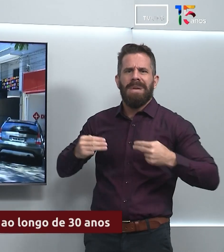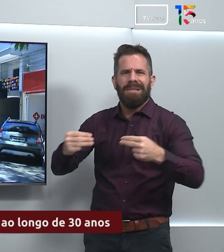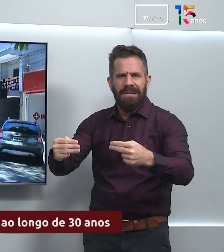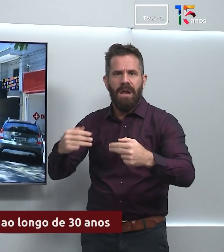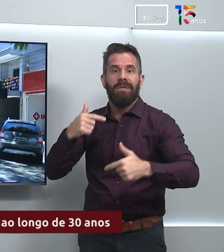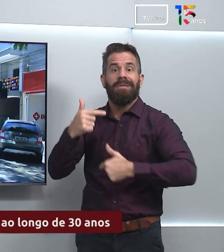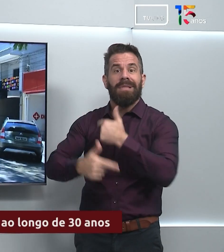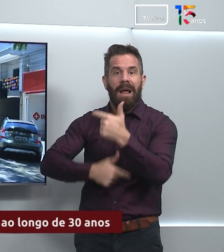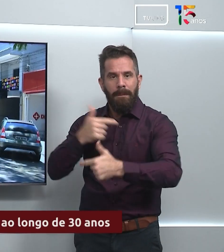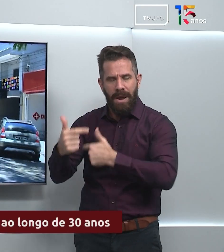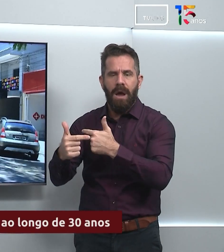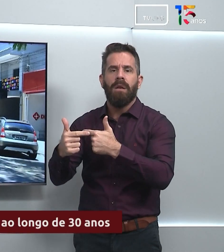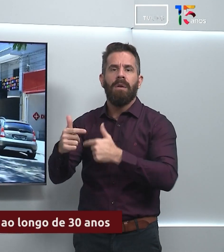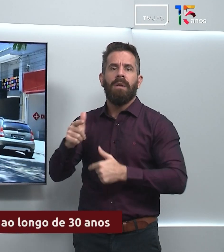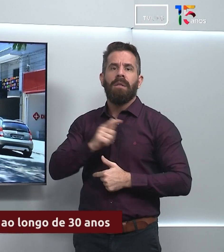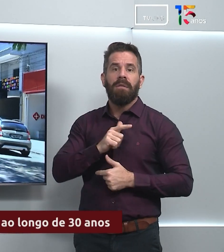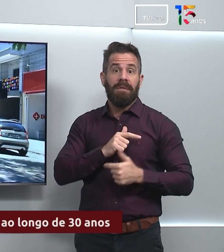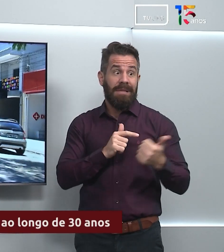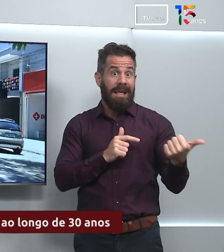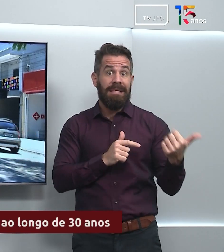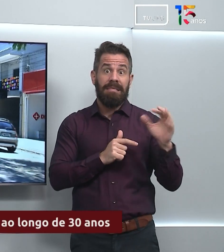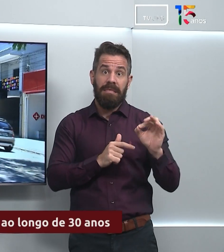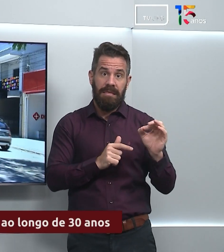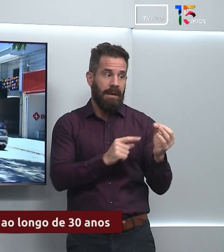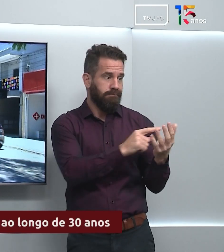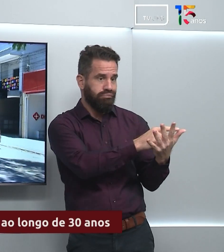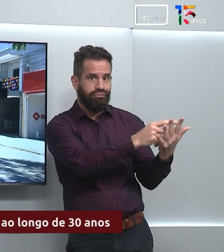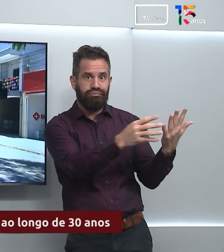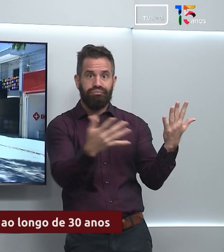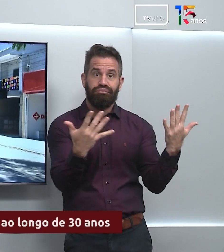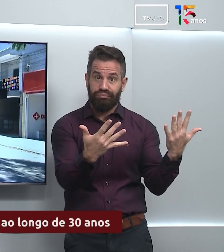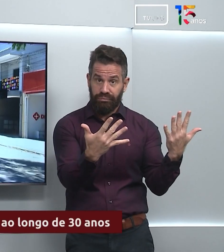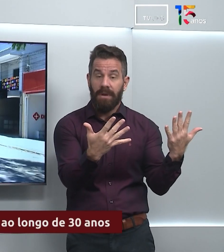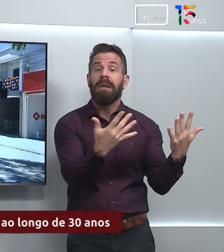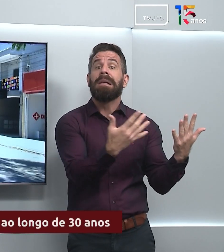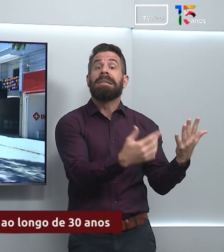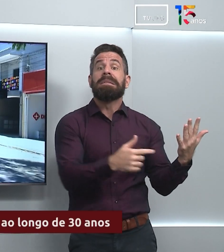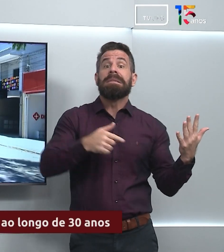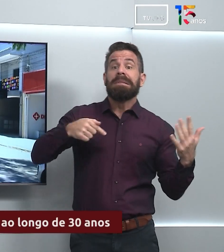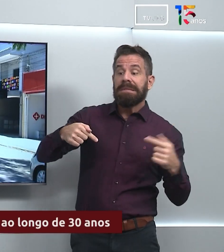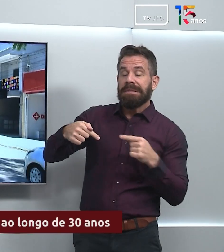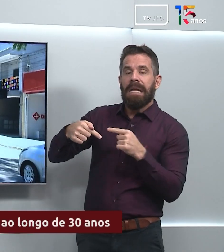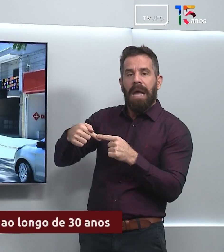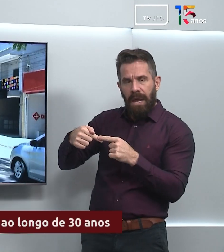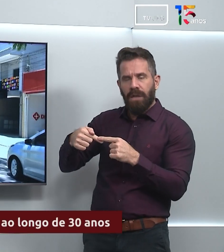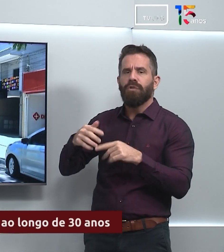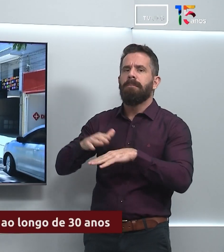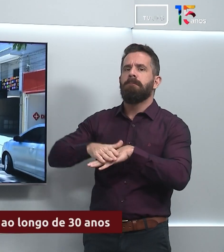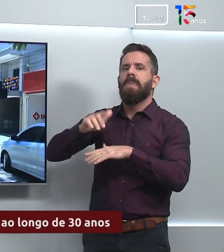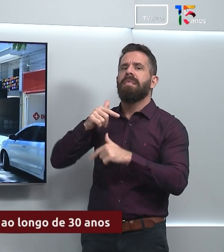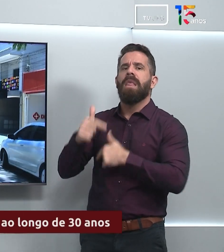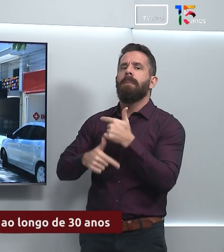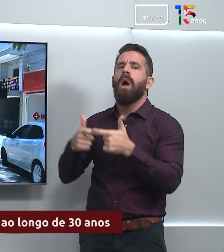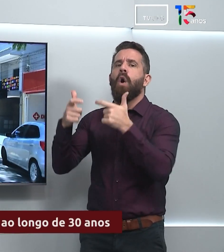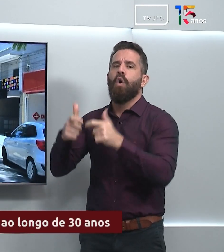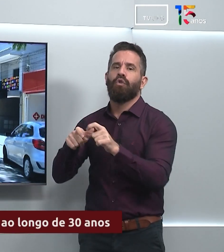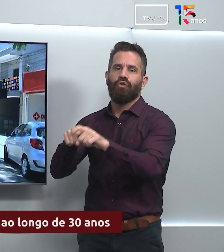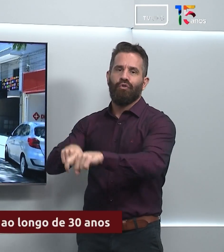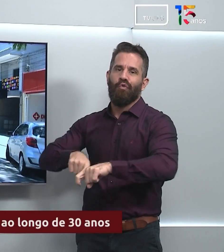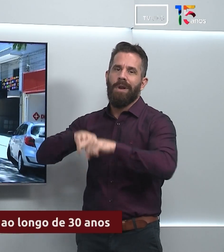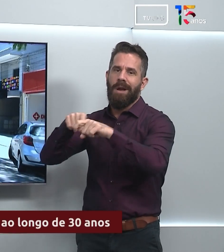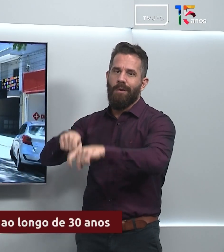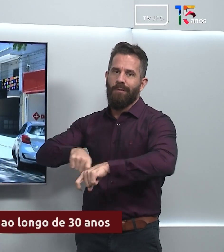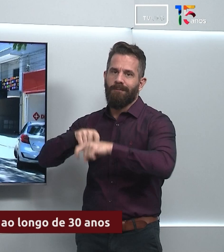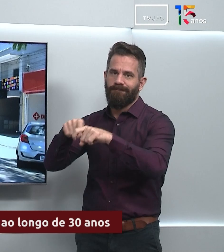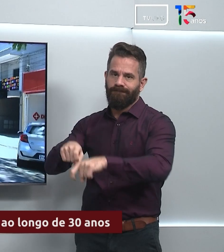cada 10 trabalhadores resgatados, 7 estavam em atividades rurais. Quem é encontrado nessas